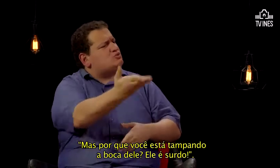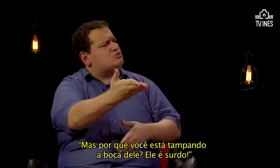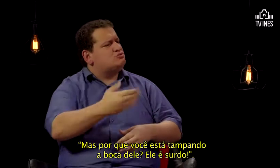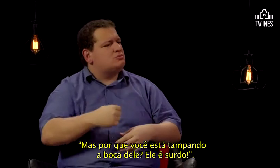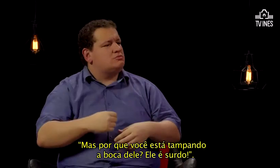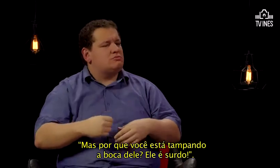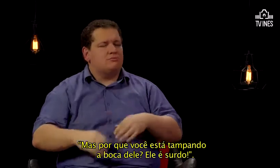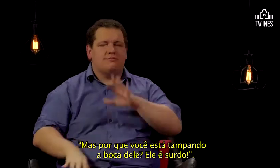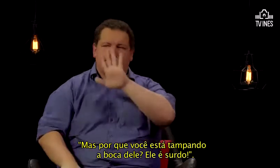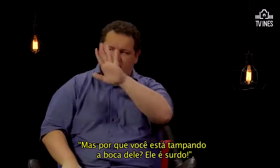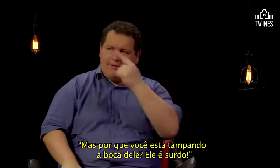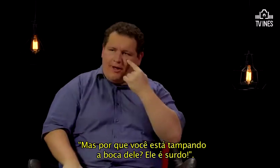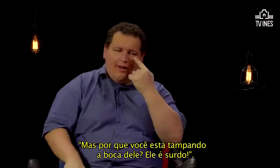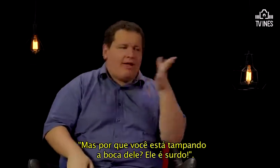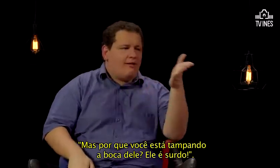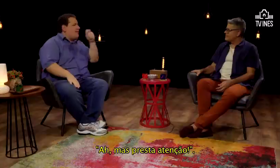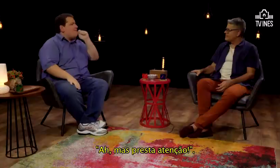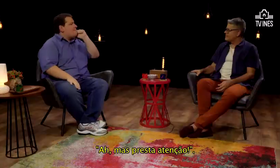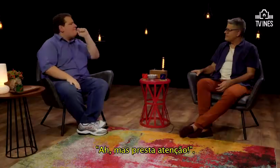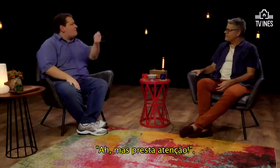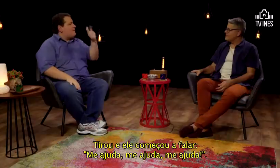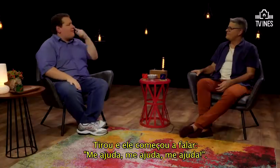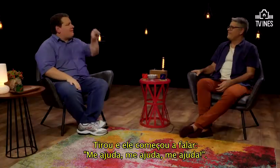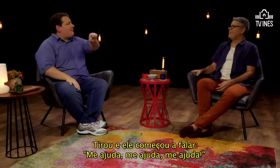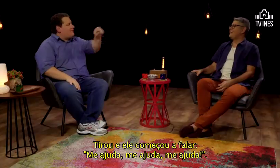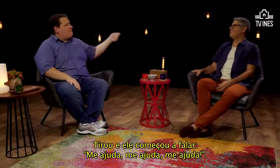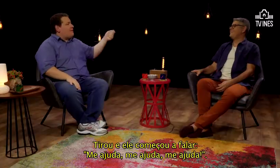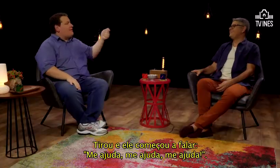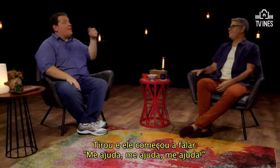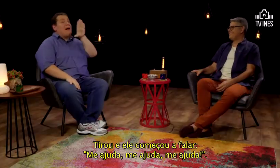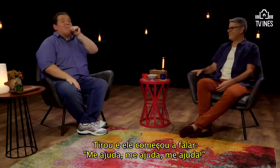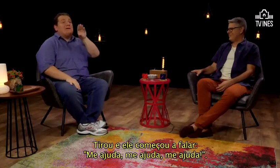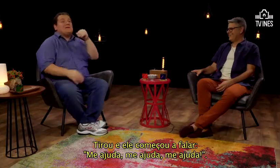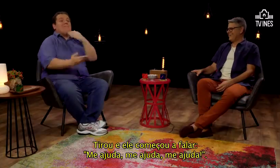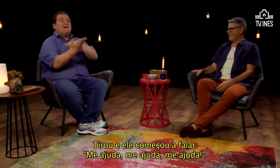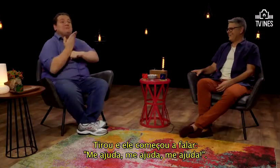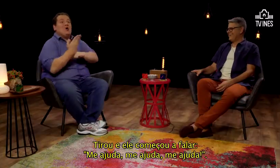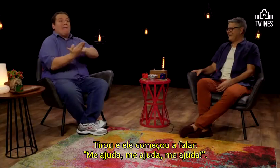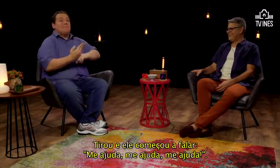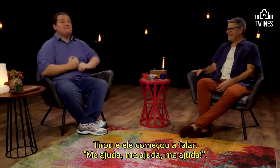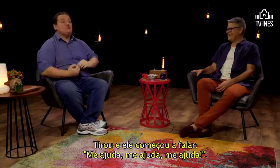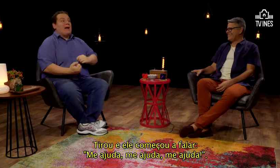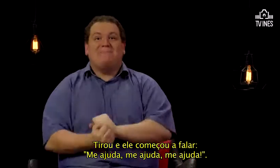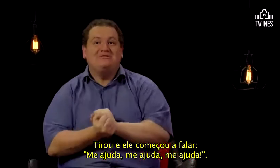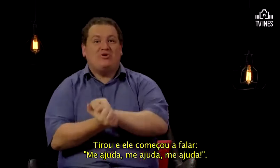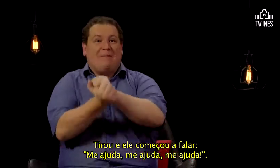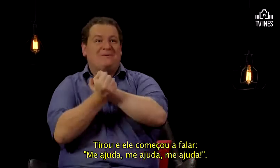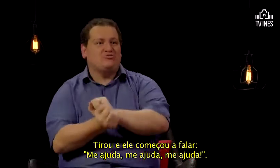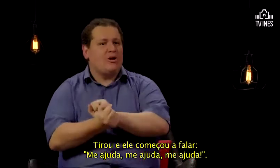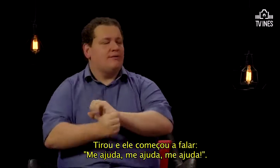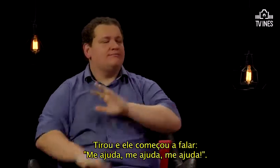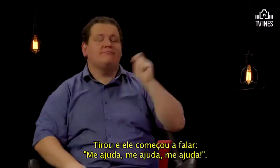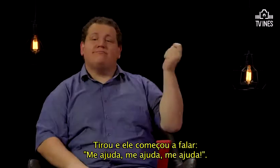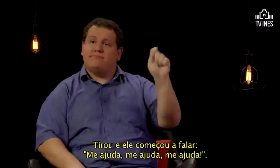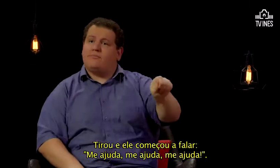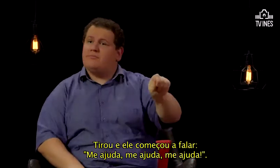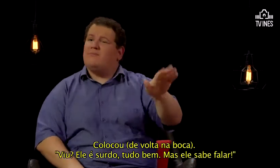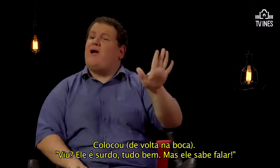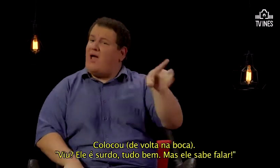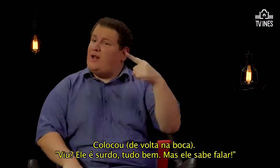tampando a boca dele? Ele é surdo. Ah, mas presta atenção. Tirou, tirou. Aí ele começou até a falar. Me ajuda, me ajuda, me ajuda. Colocou,